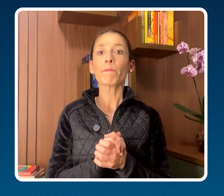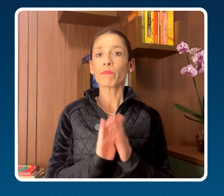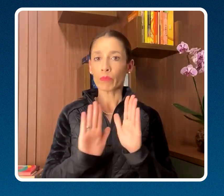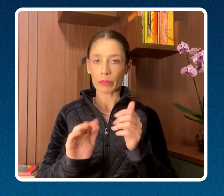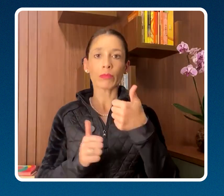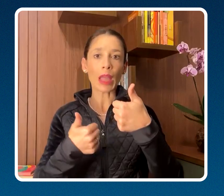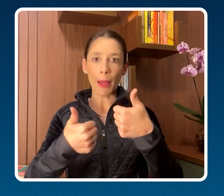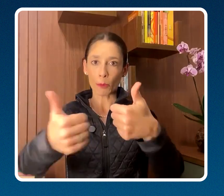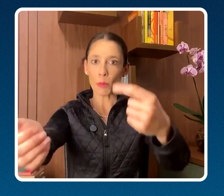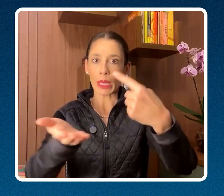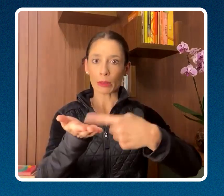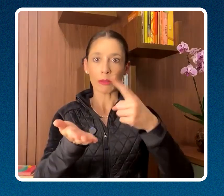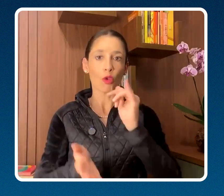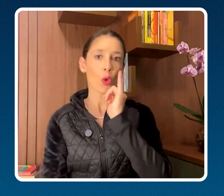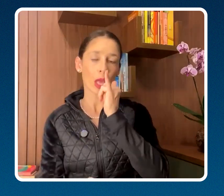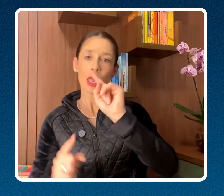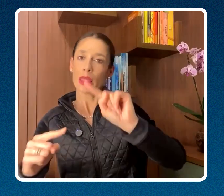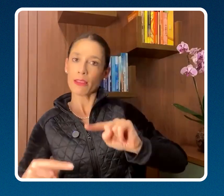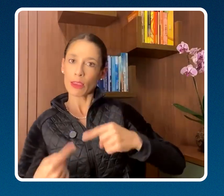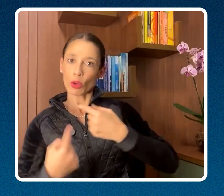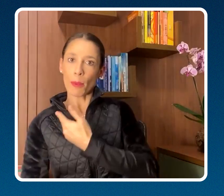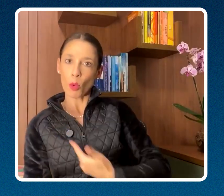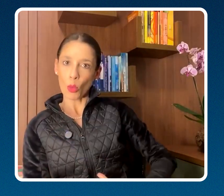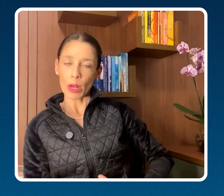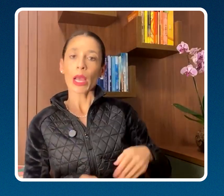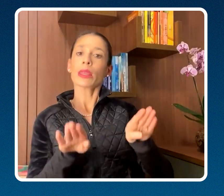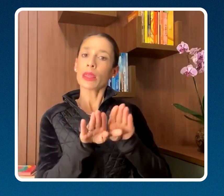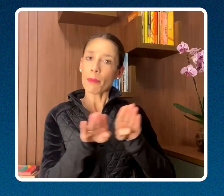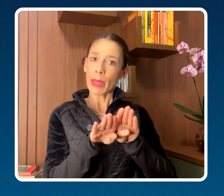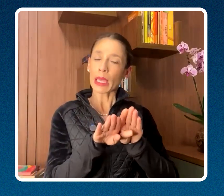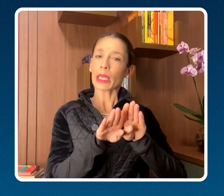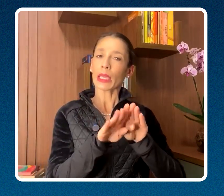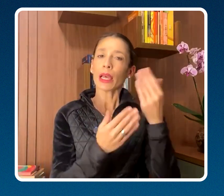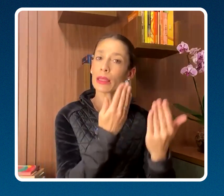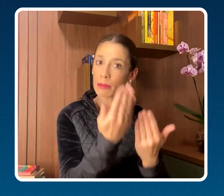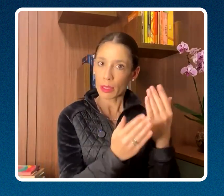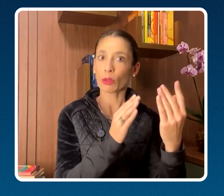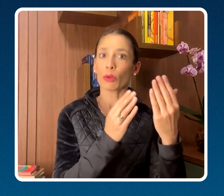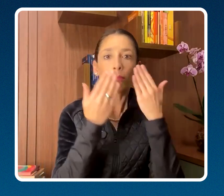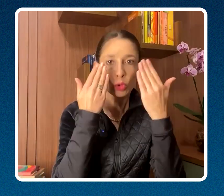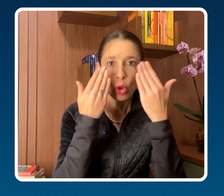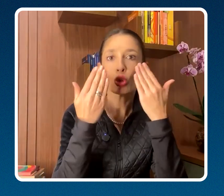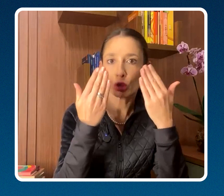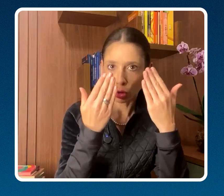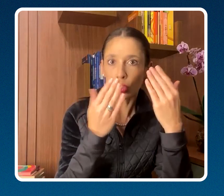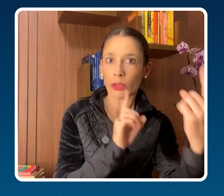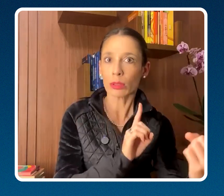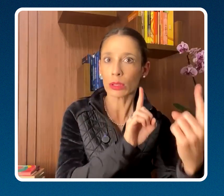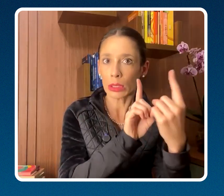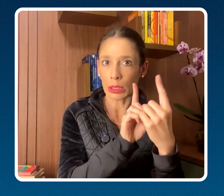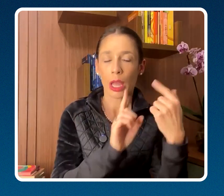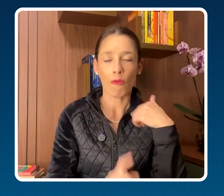paixões. Tá. Atendimento na defensoria e o atendimento realmente na clínica, porque na verdade se